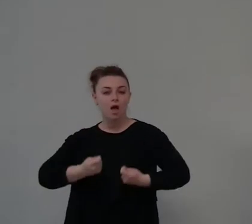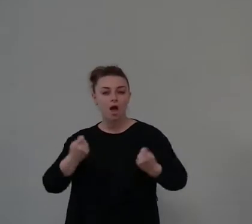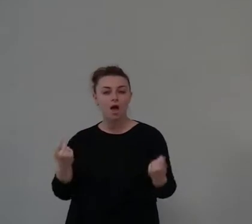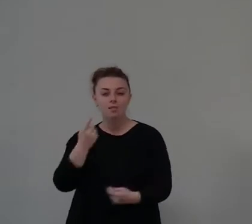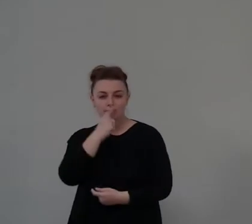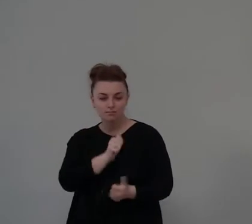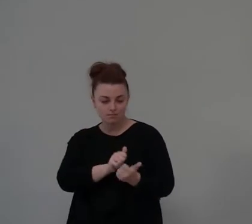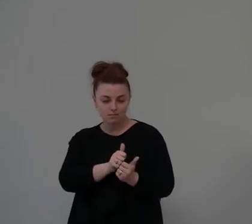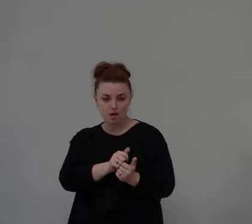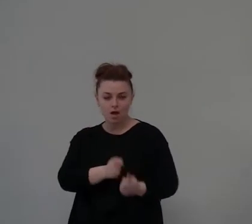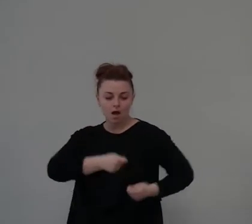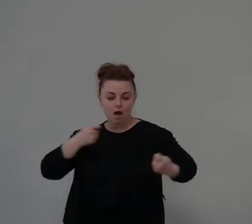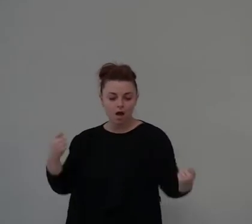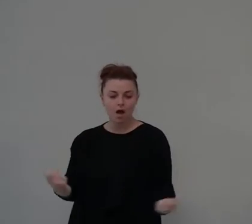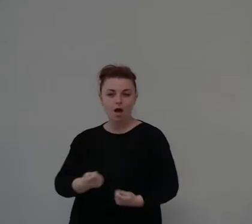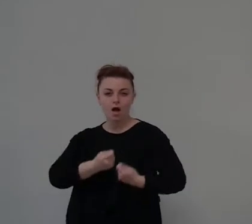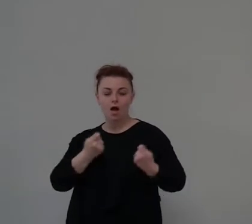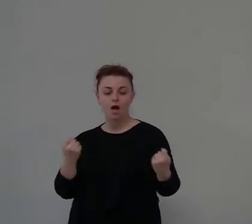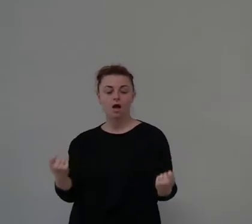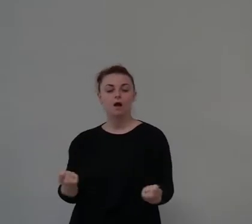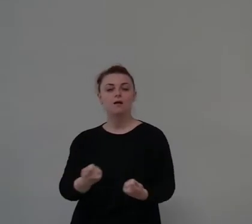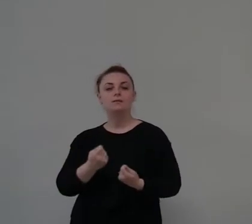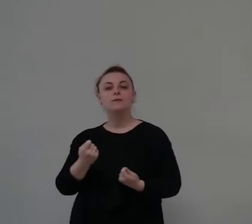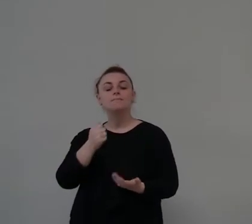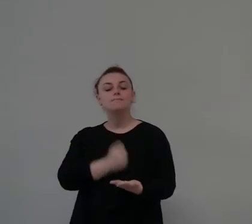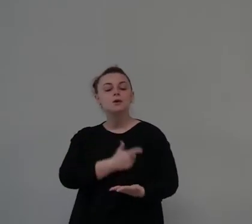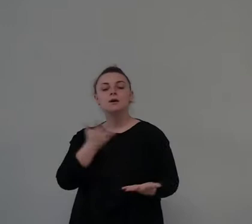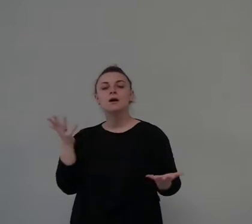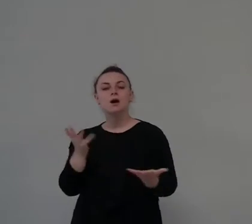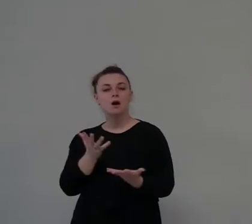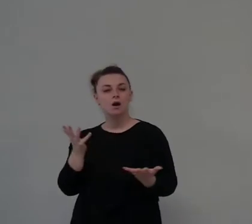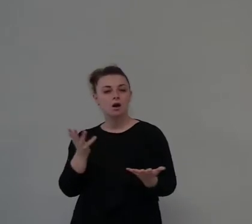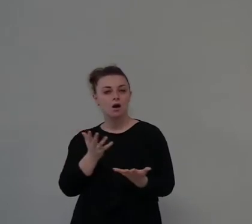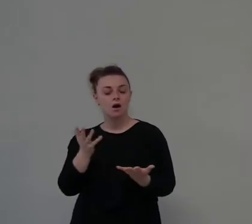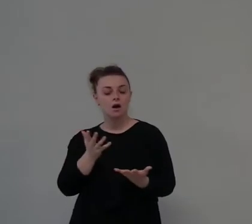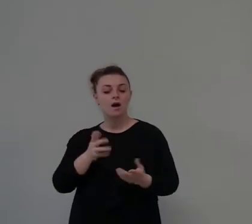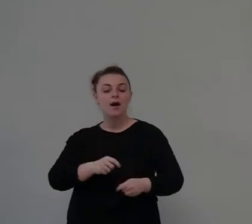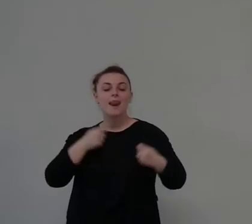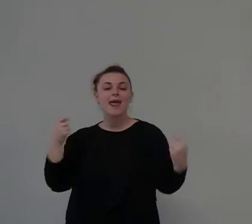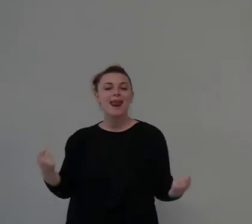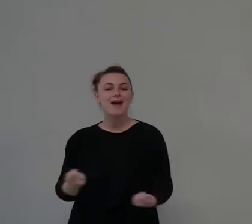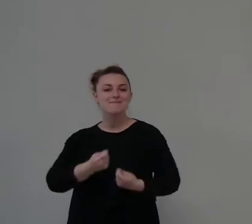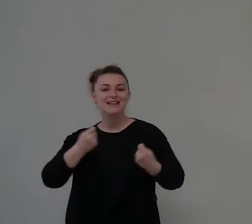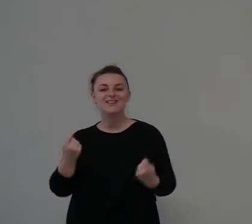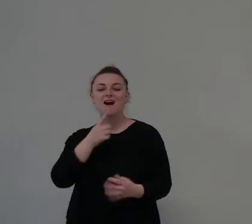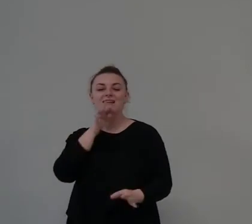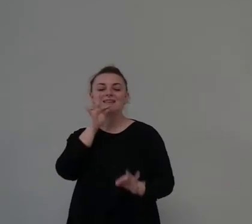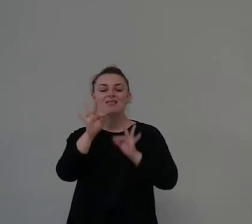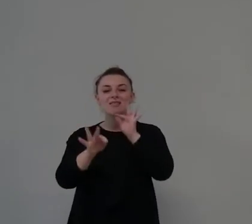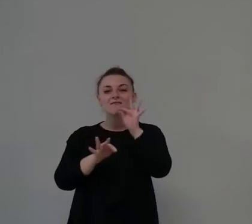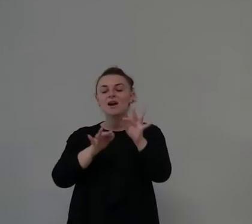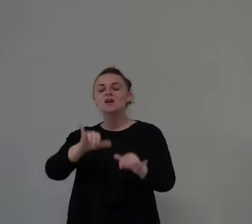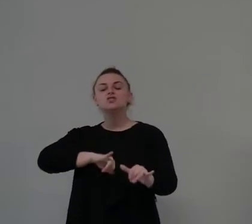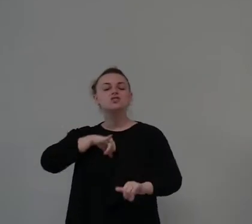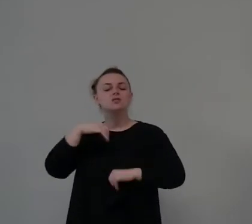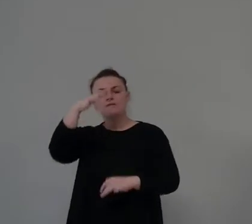come cristiani, e che soprattutto in allenamento ciò che non fa male non fa bene. Vi ricordate? Janet ha detto